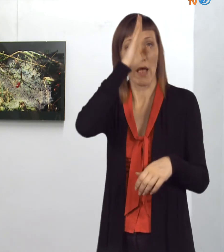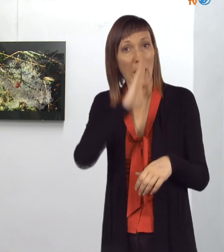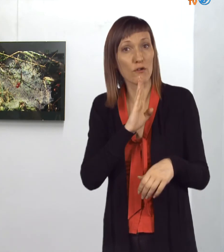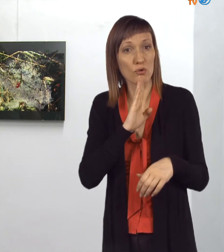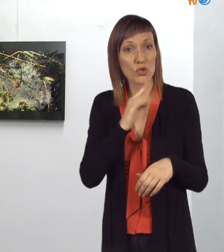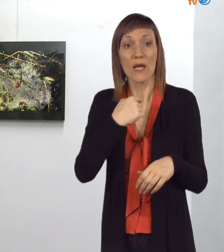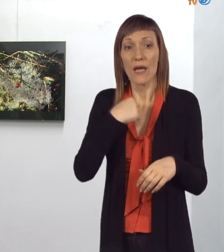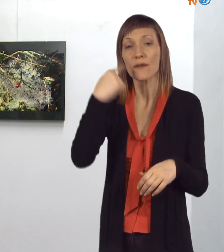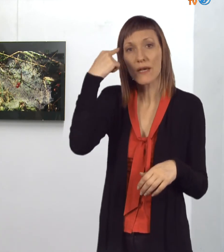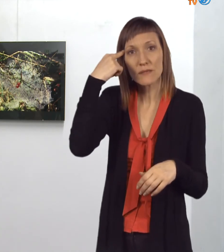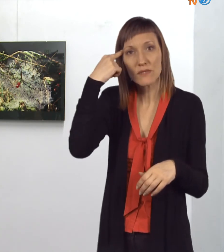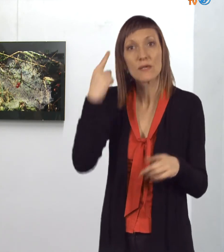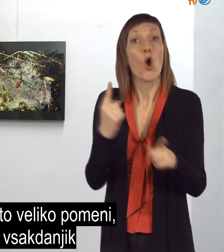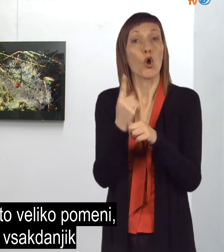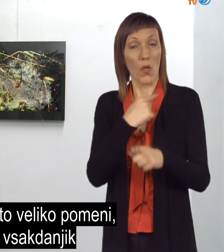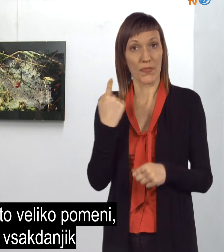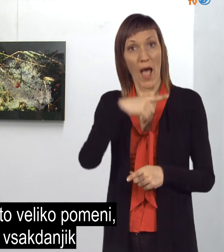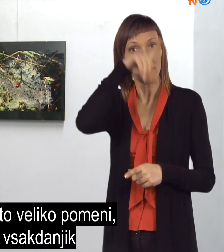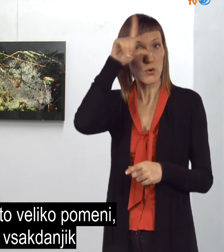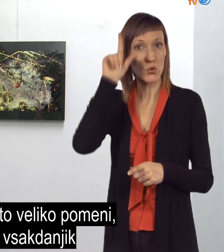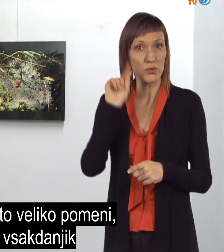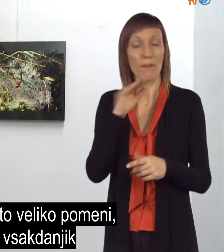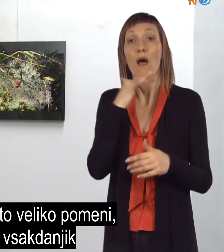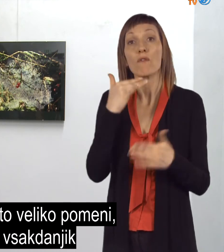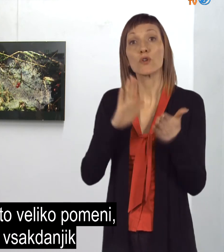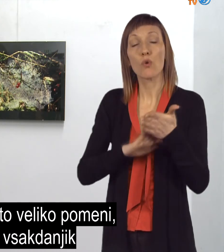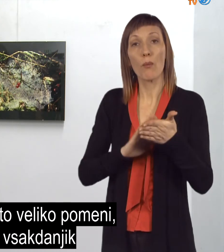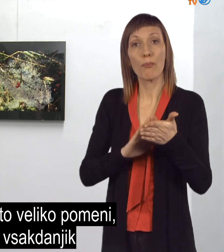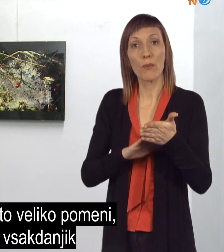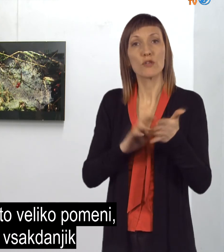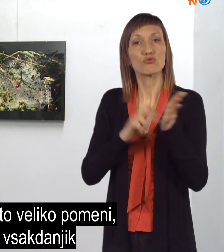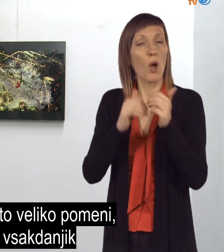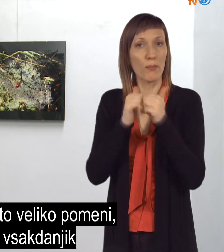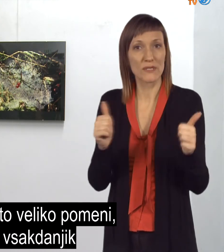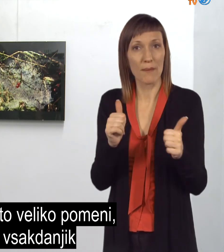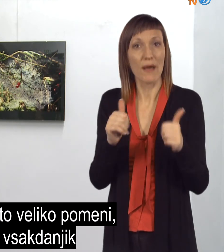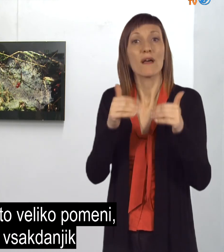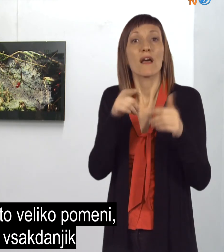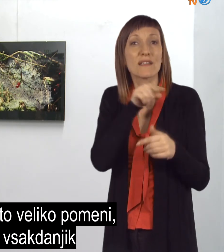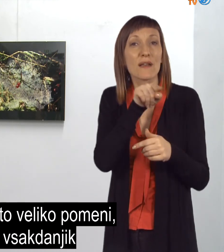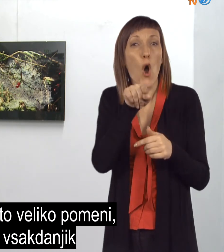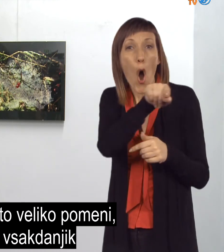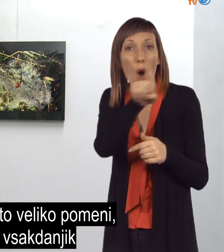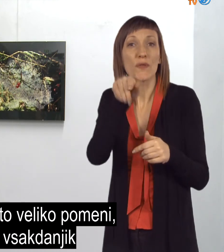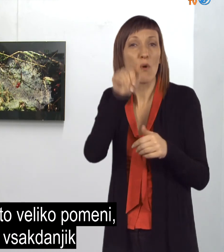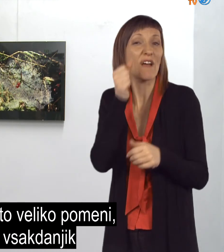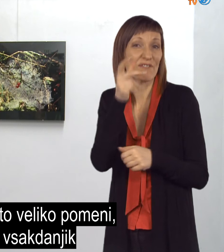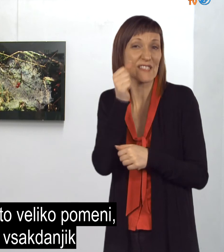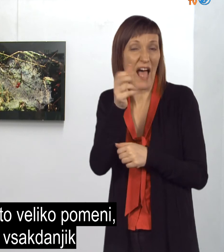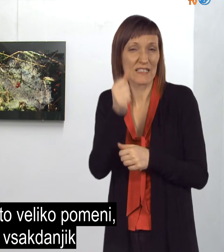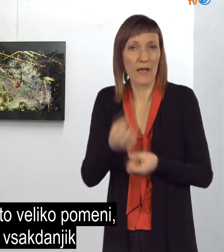gluhih in naglušnih in jaz mislim, da nam kot ljudem veliko pomeni predvsem zato, ker je